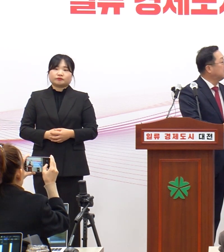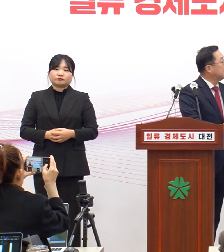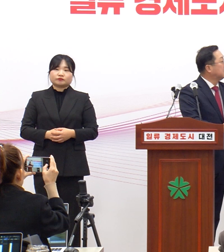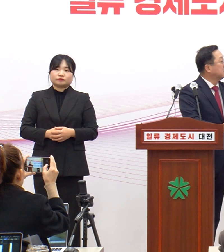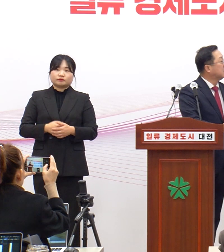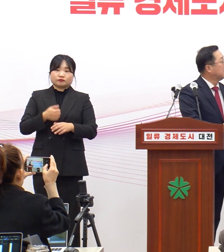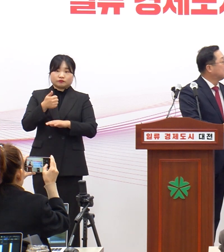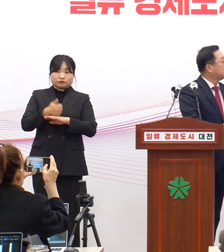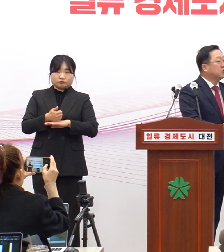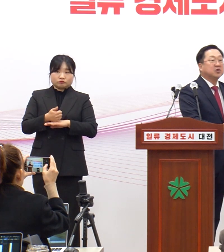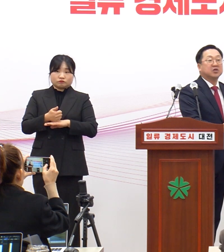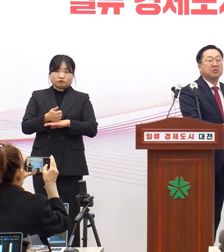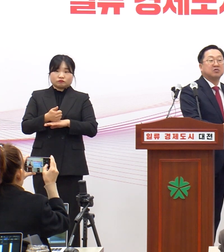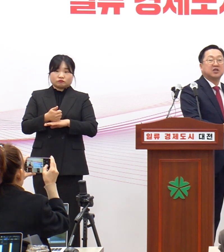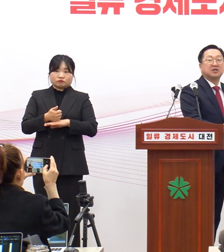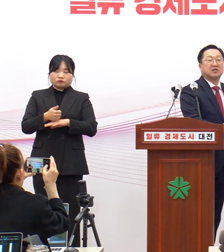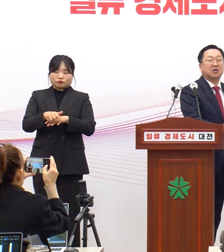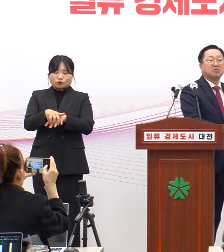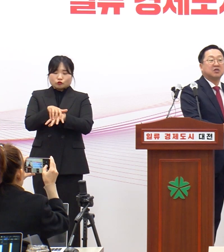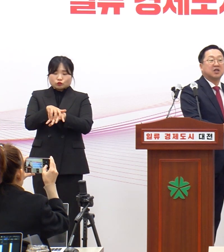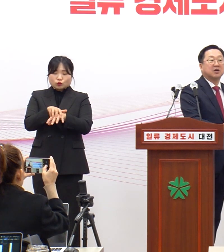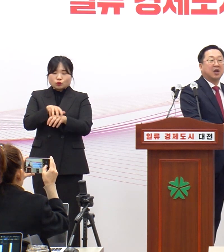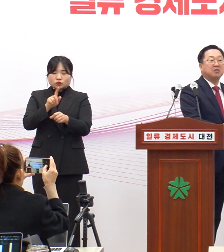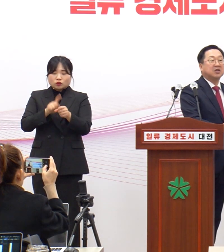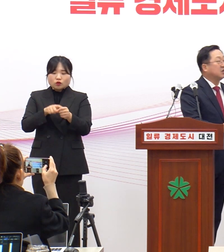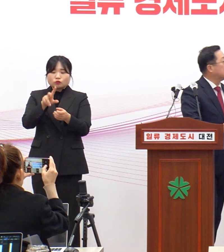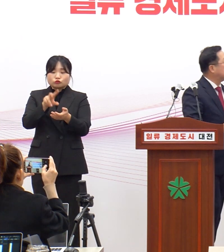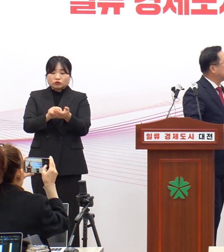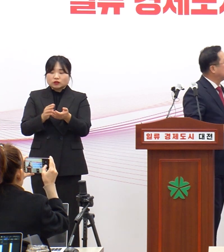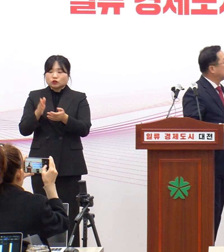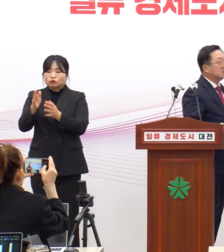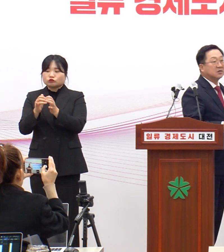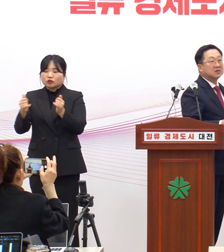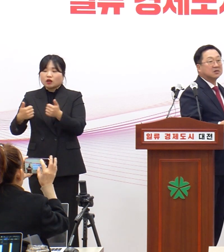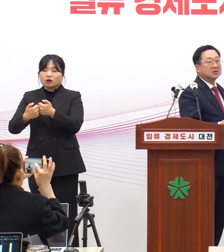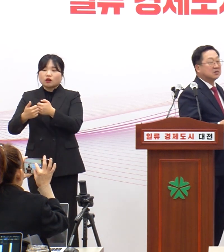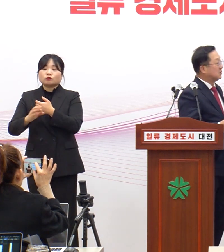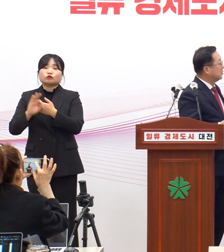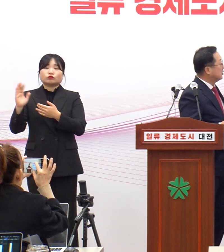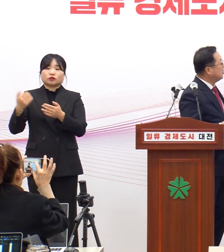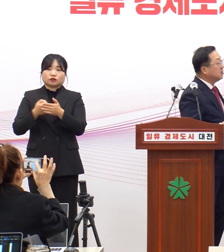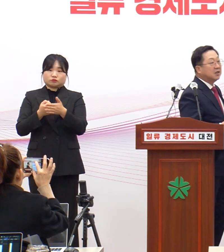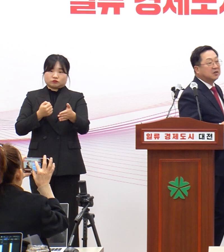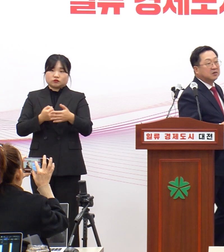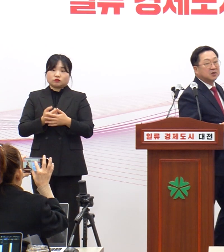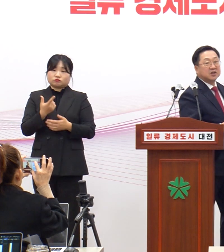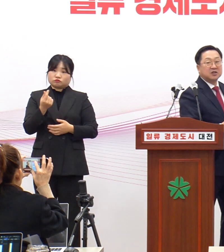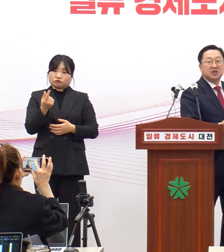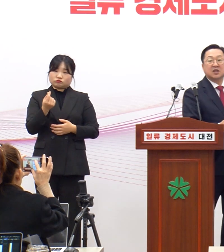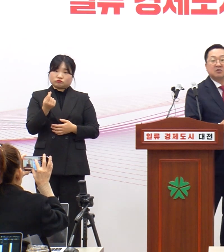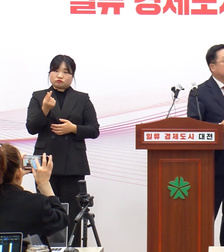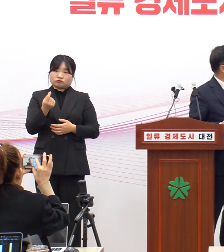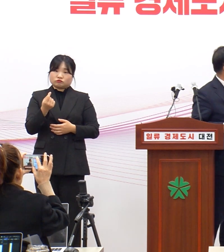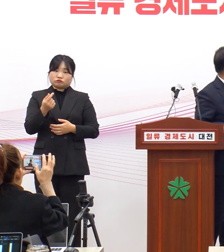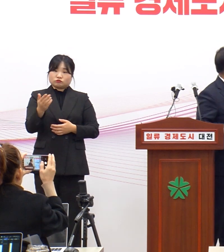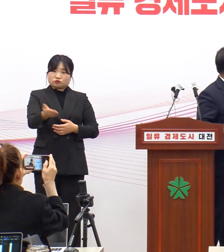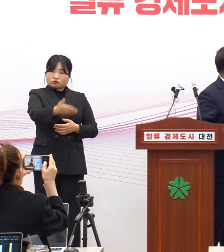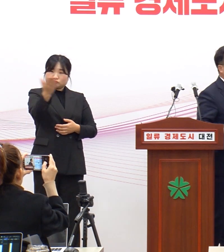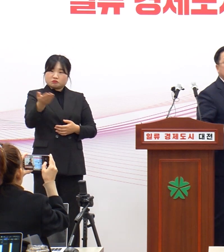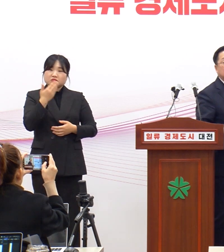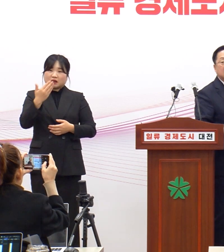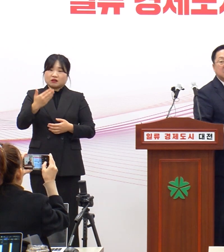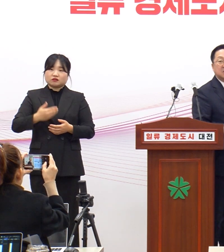나중에 저 구조적인 문제는 전문가한테 하면 되니까. 이런 다리는 여기 있는 기자분들도